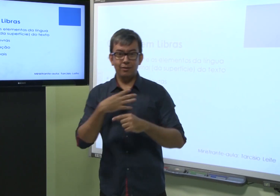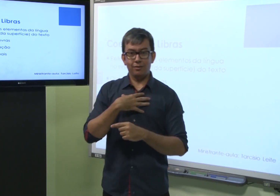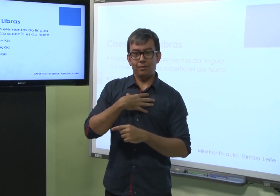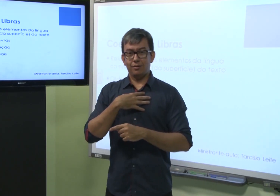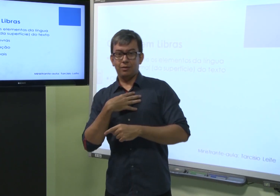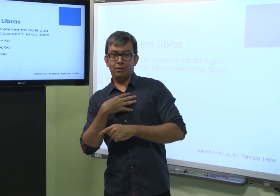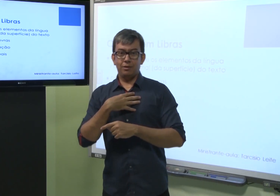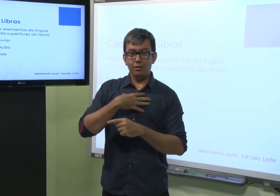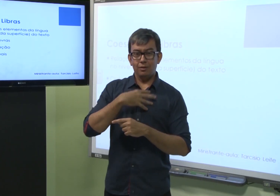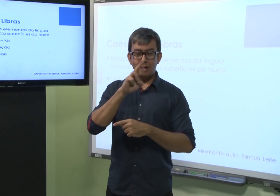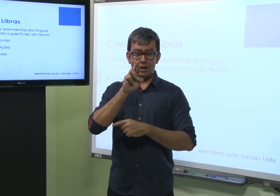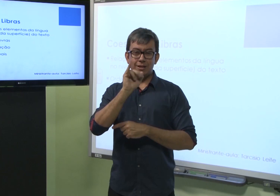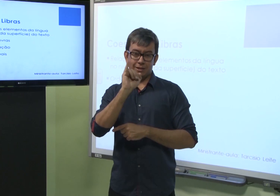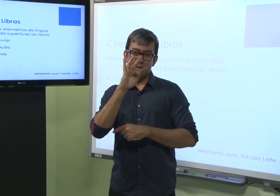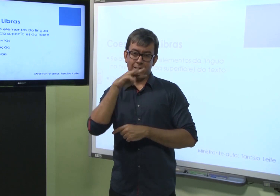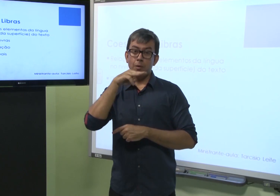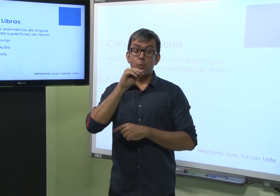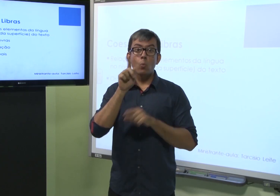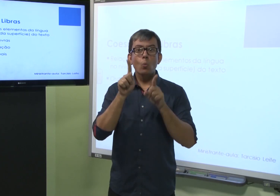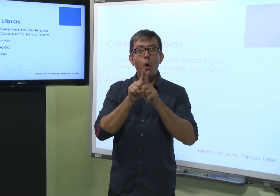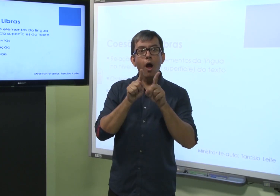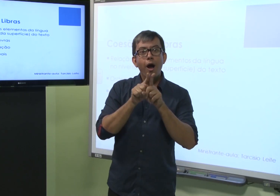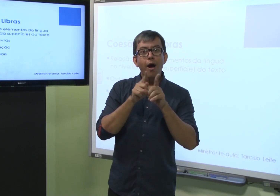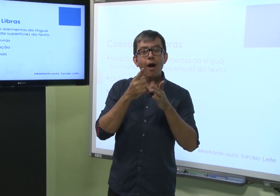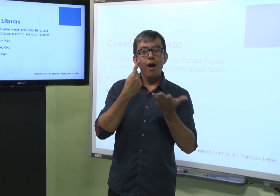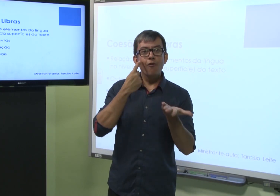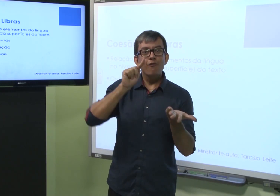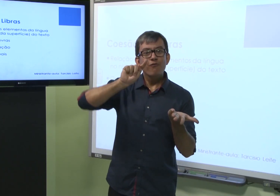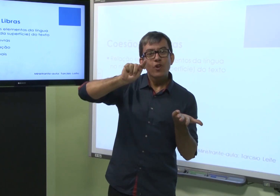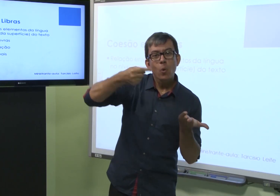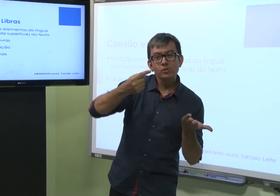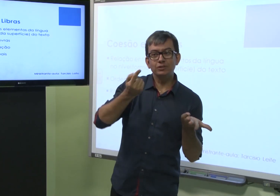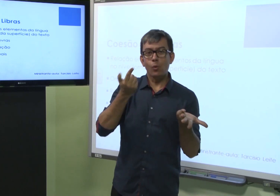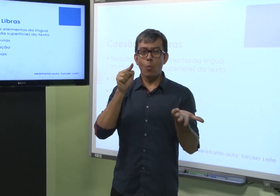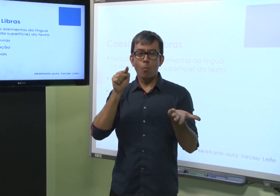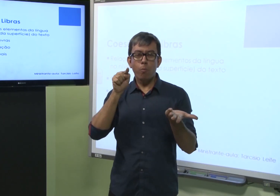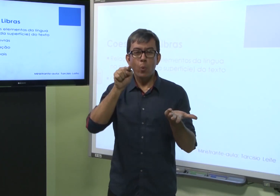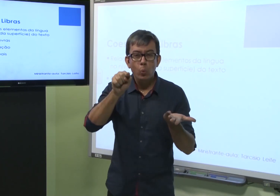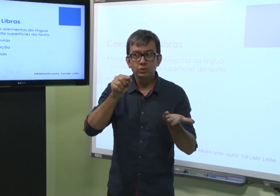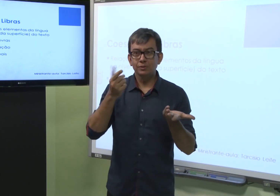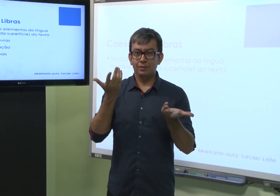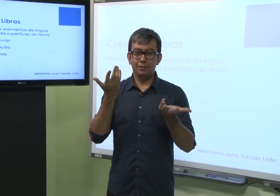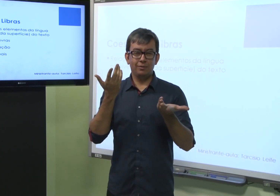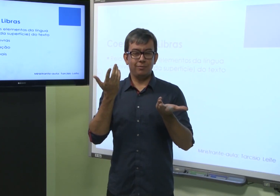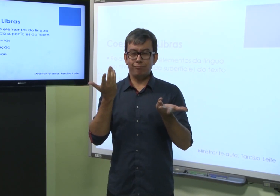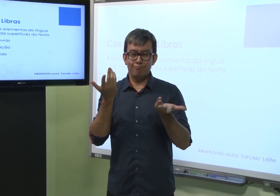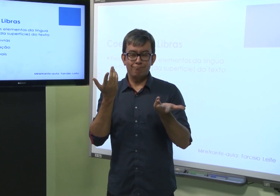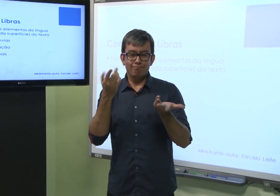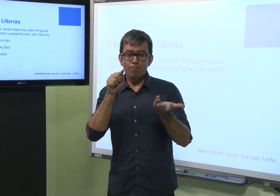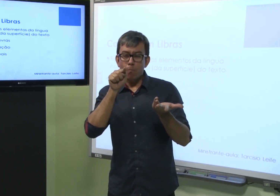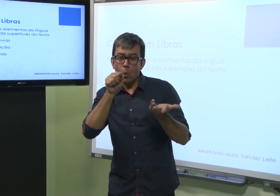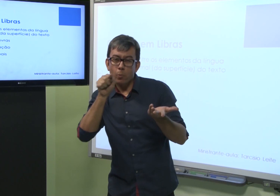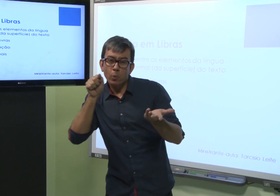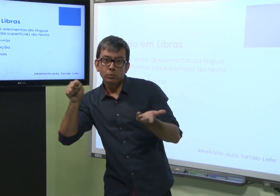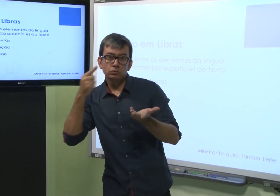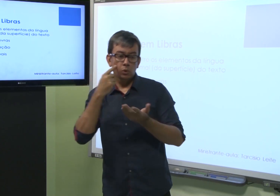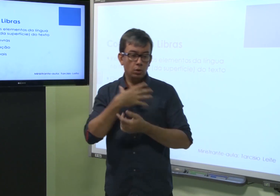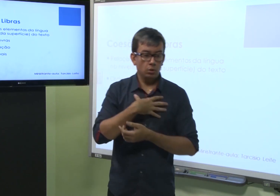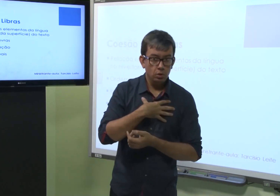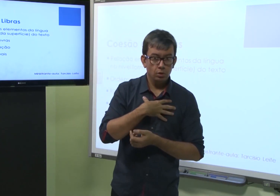corpo vai acompanhando a manifestação da língua de sinais. Vou desenvolvendo o ritmo, é como se fosse a